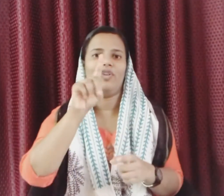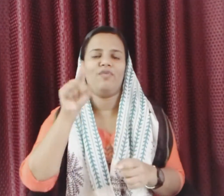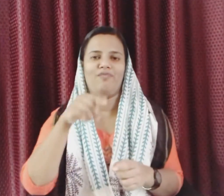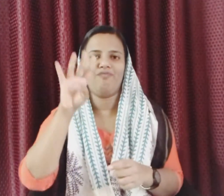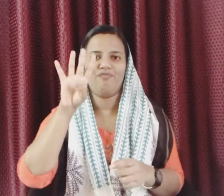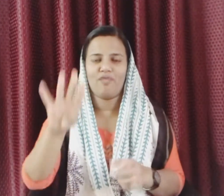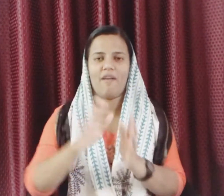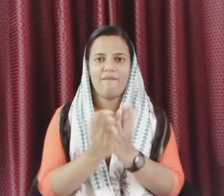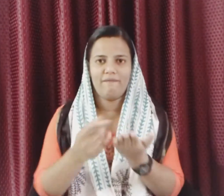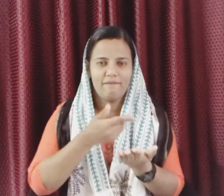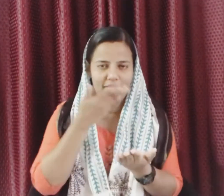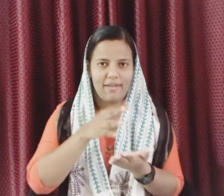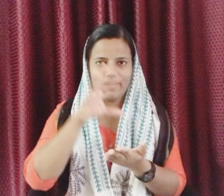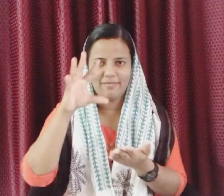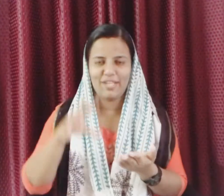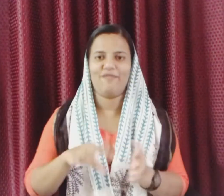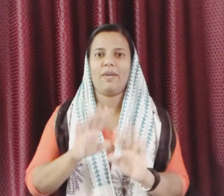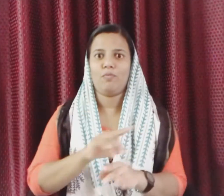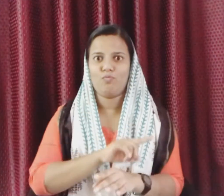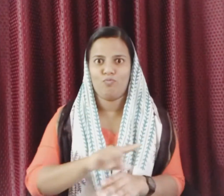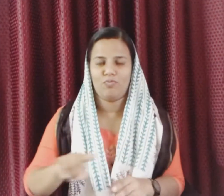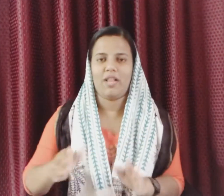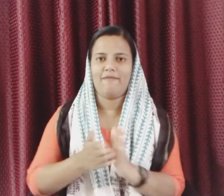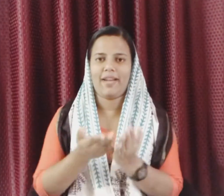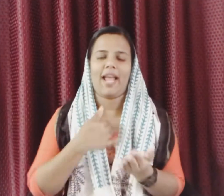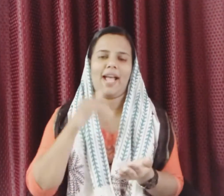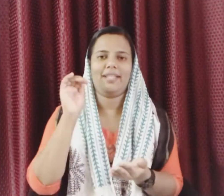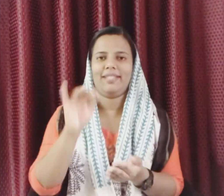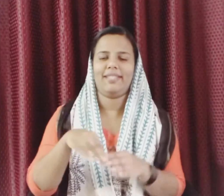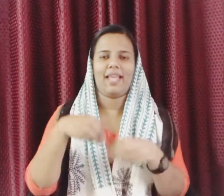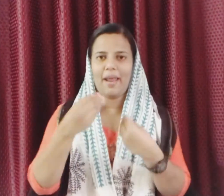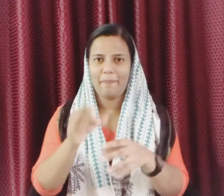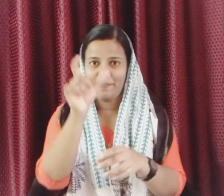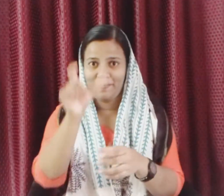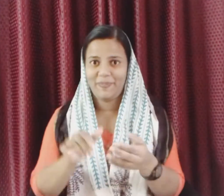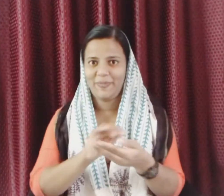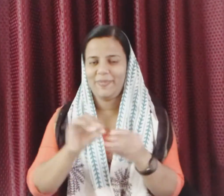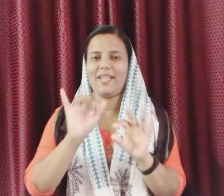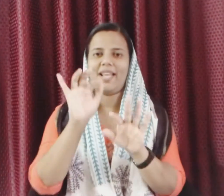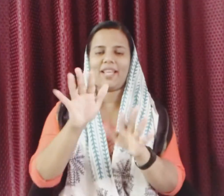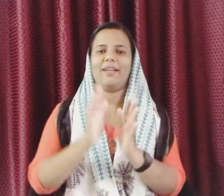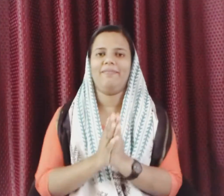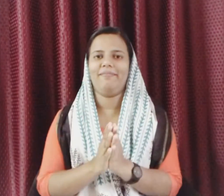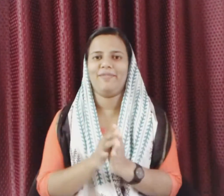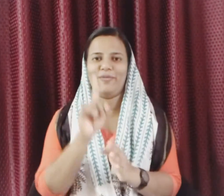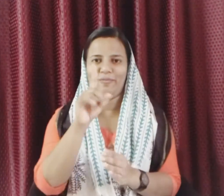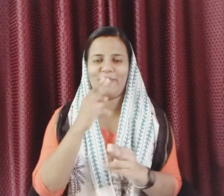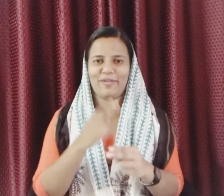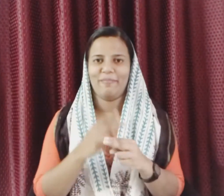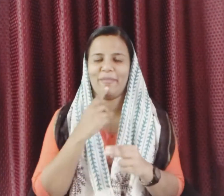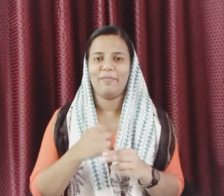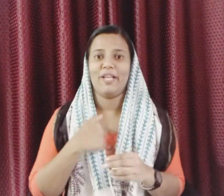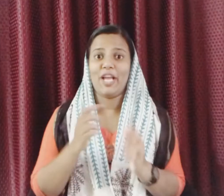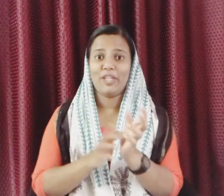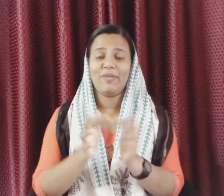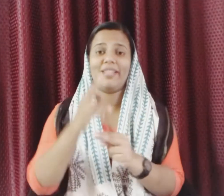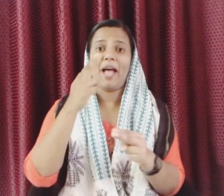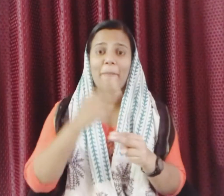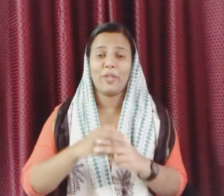അപ്പോൾ ഇത്രയും ഇന്ന് വായിച്ചു തീർക്കണം, ബാക്കി നാളത്തെ കൃത്യമായിട്ട് എഴുതി അയച്ചിരുന്നായിരിക്കും. ദൈവം നിങ്ങളെ അനുഗ്രഹിക്കട്ടെ. ഒന്നുകൂടെ പറഞ്ഞാട്ടെ, നമ്മൾ യേശു